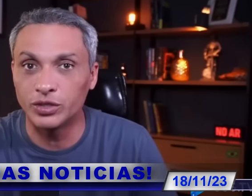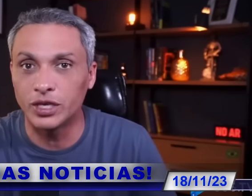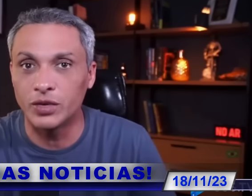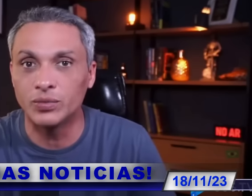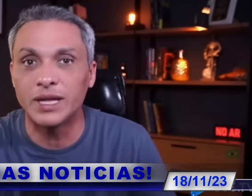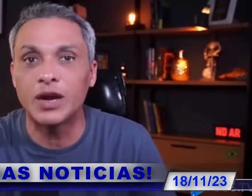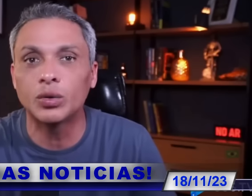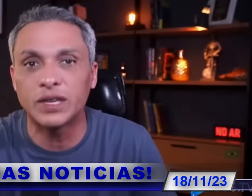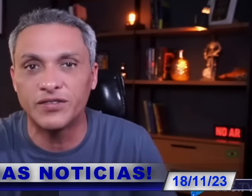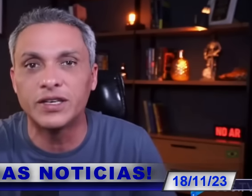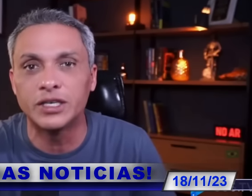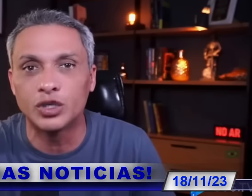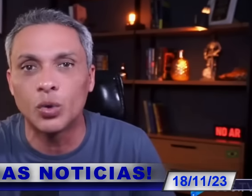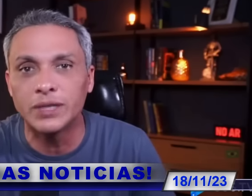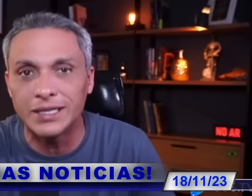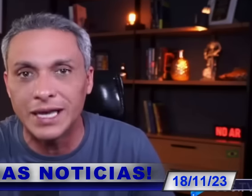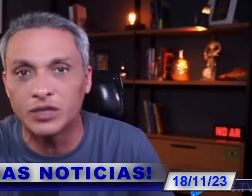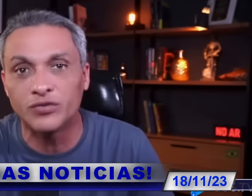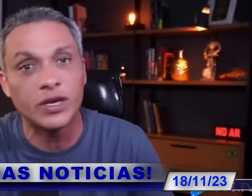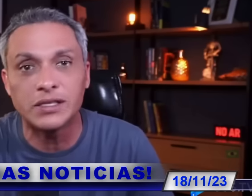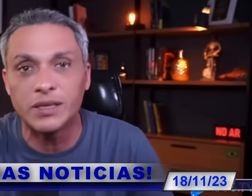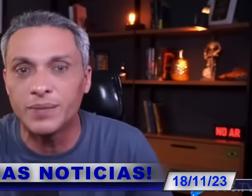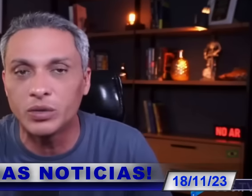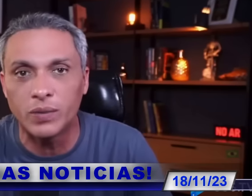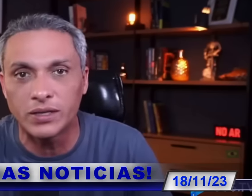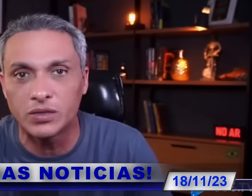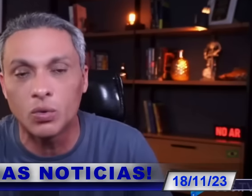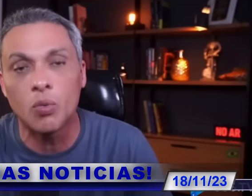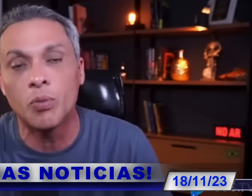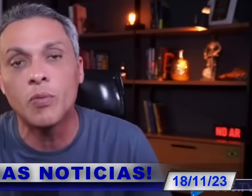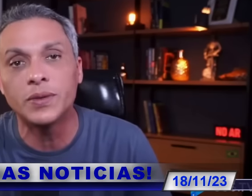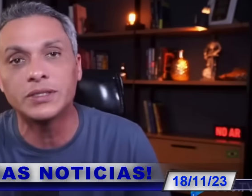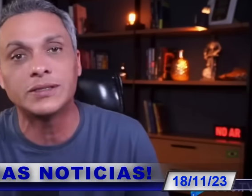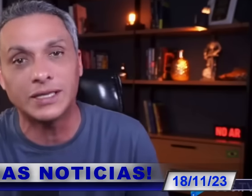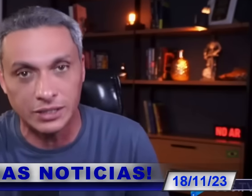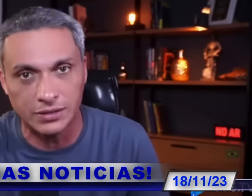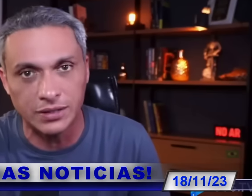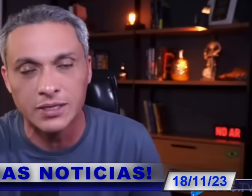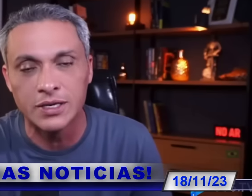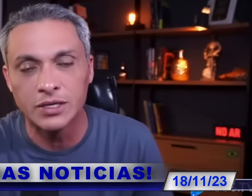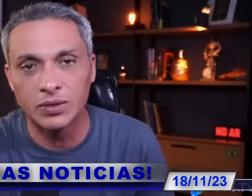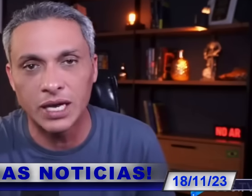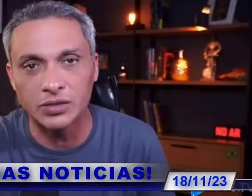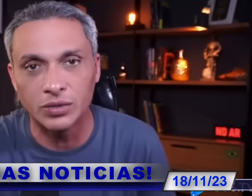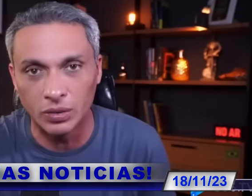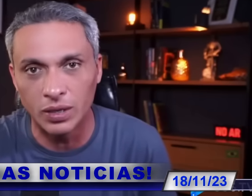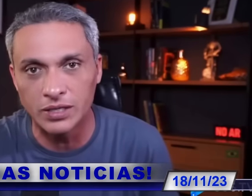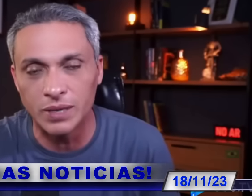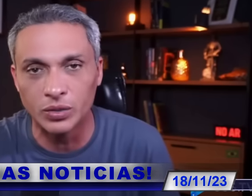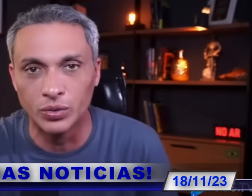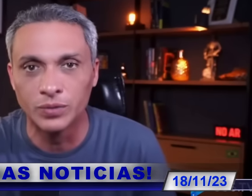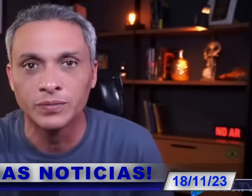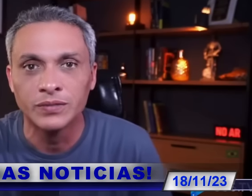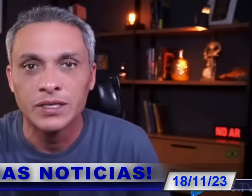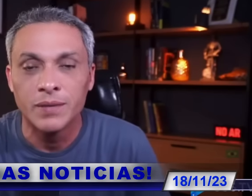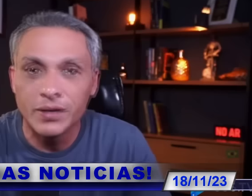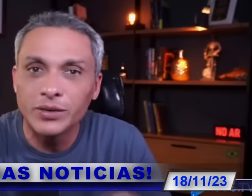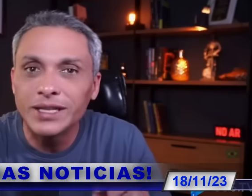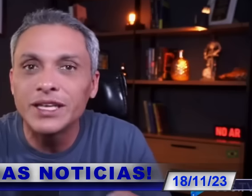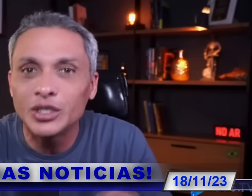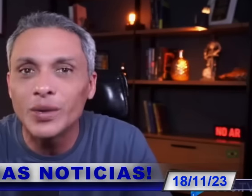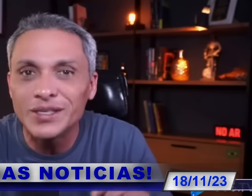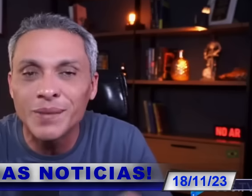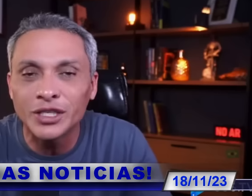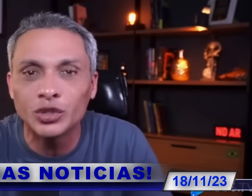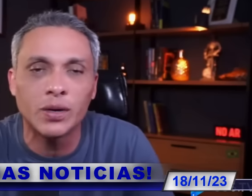do fato de que um narcotraficante condenado foi recebido no Brasil com pompas de estadista, no caso do Nicolás Maduro. Mas